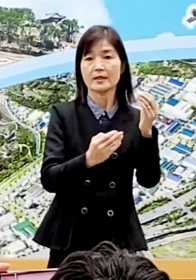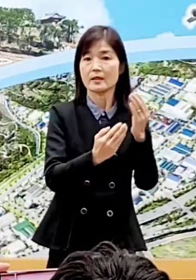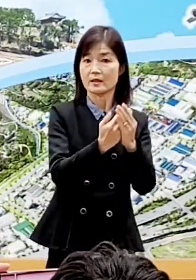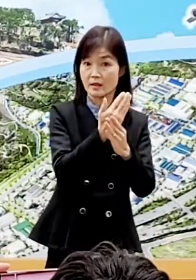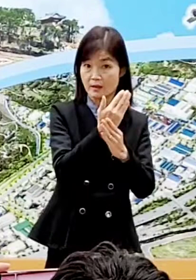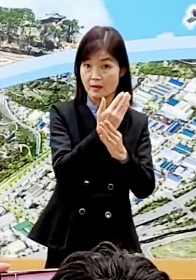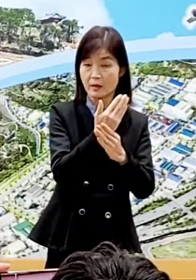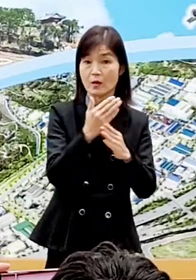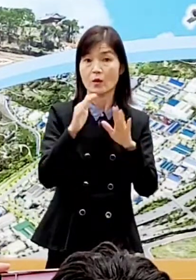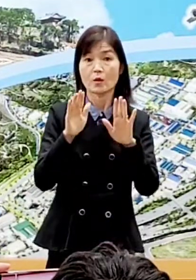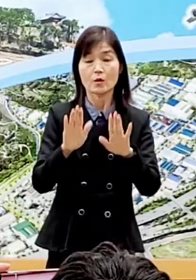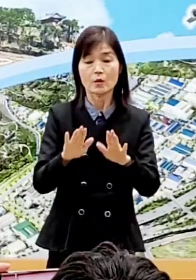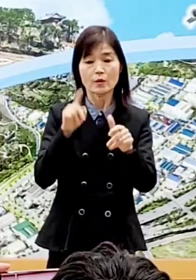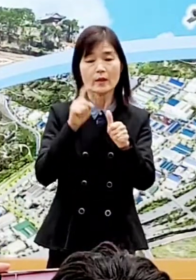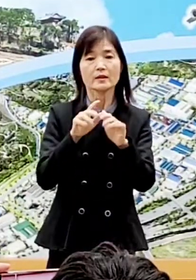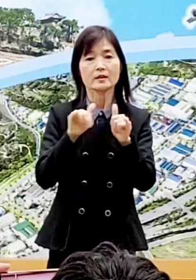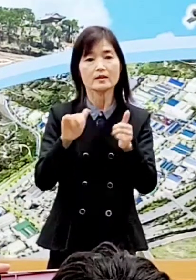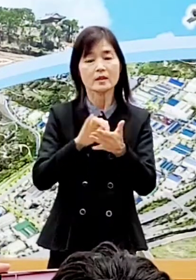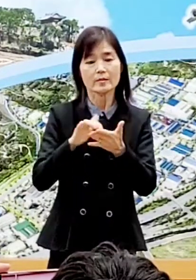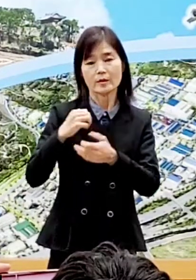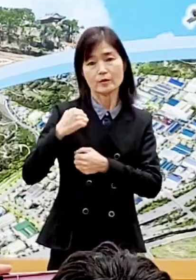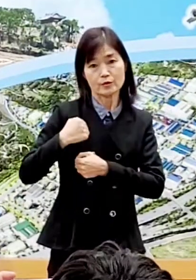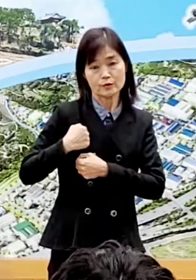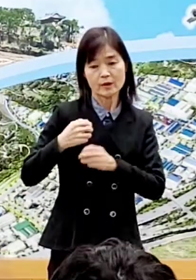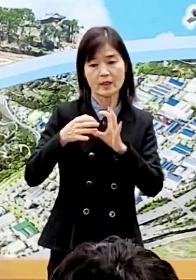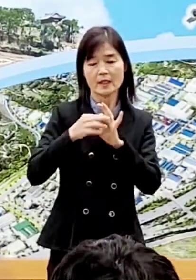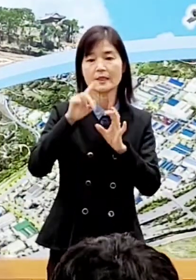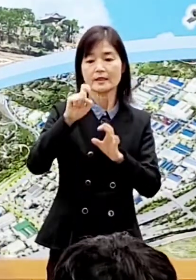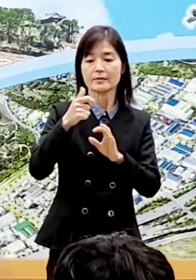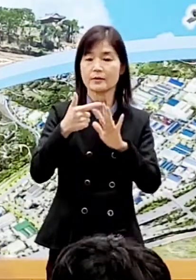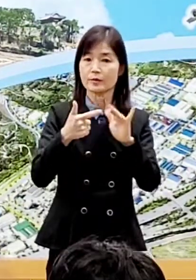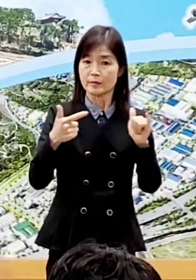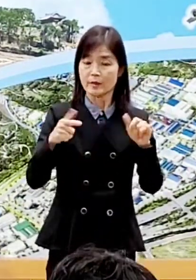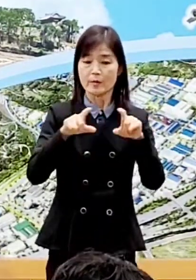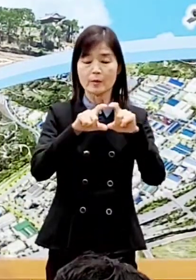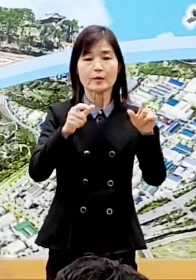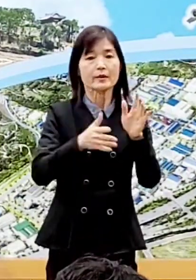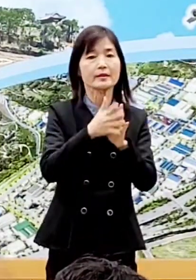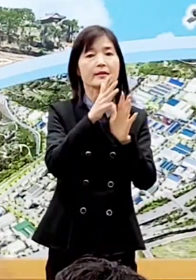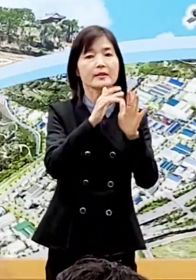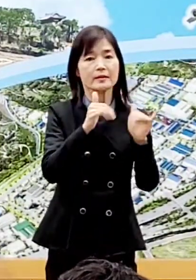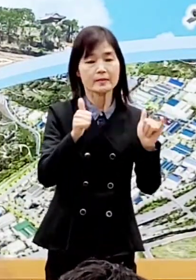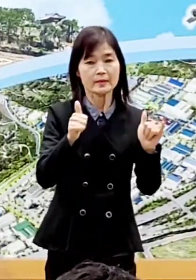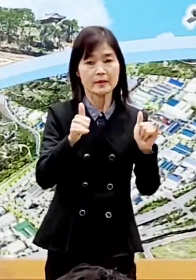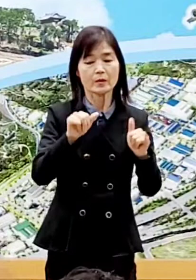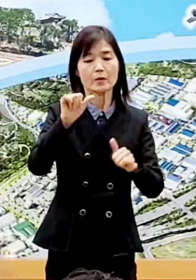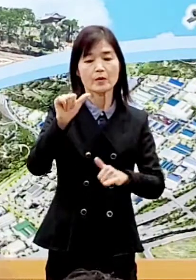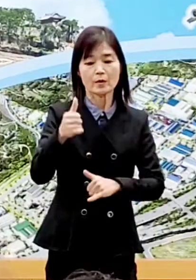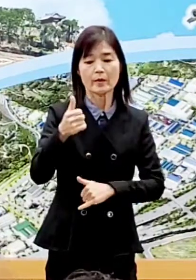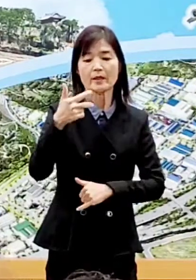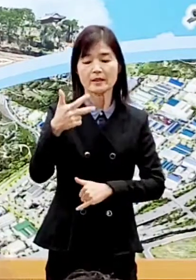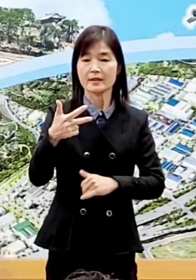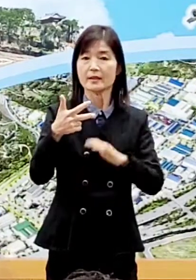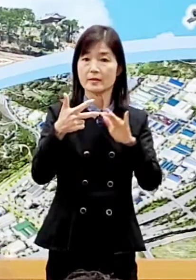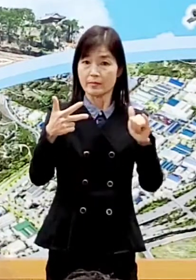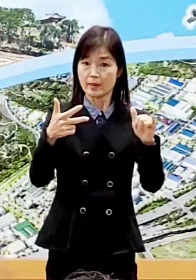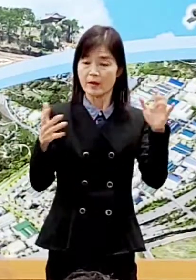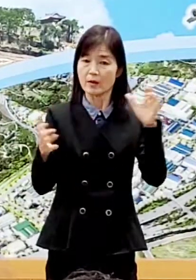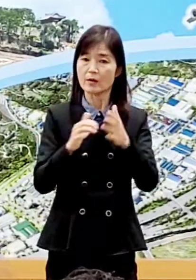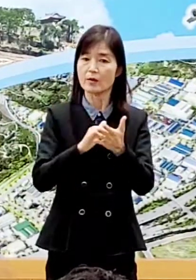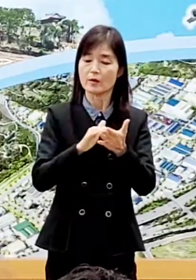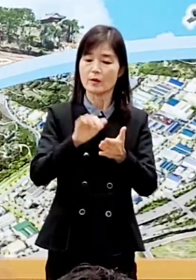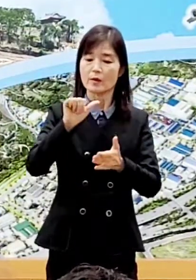발생하였으며, 오늘은 군부대 관련 16명, 일반 시민 507명 등